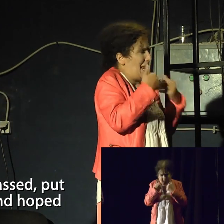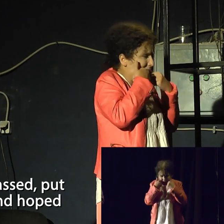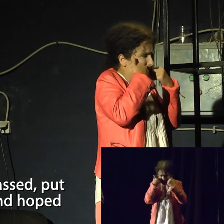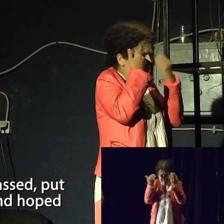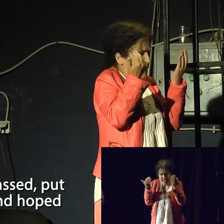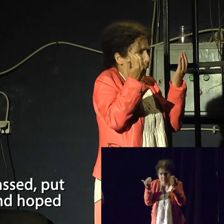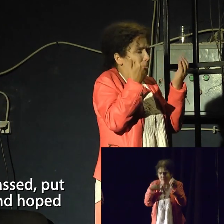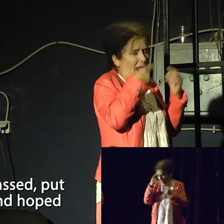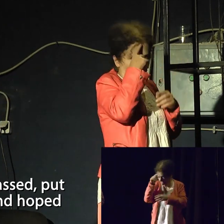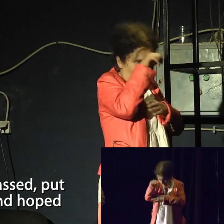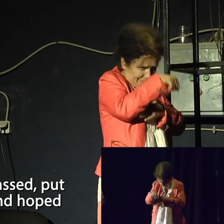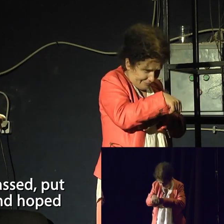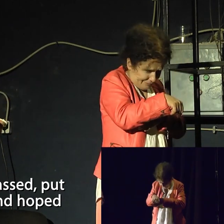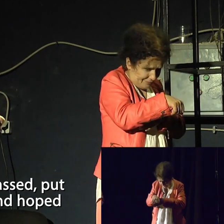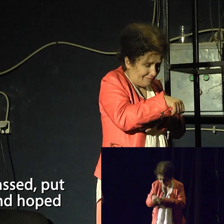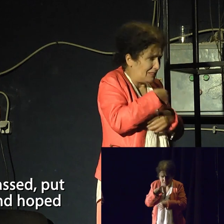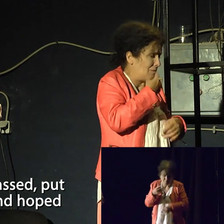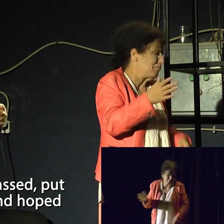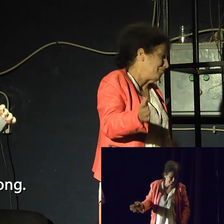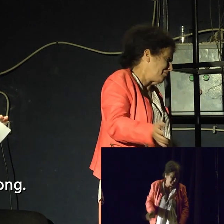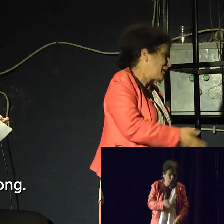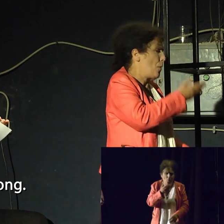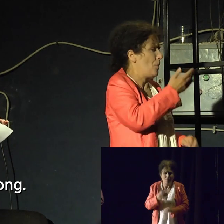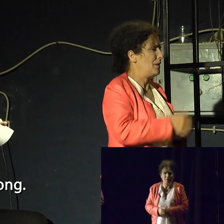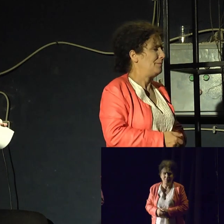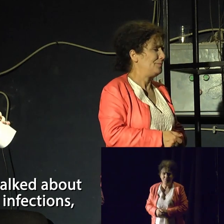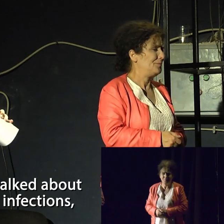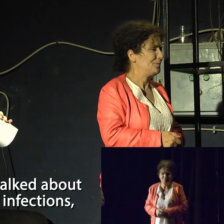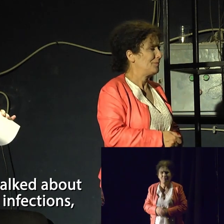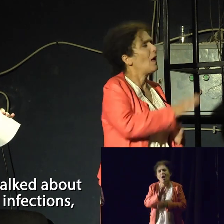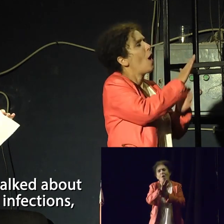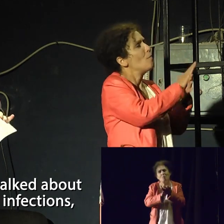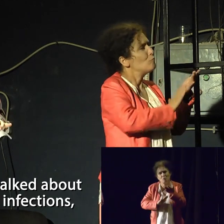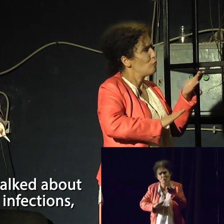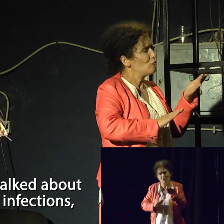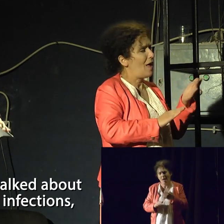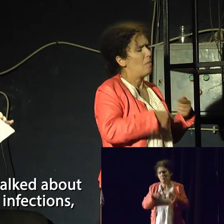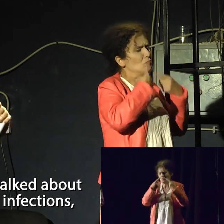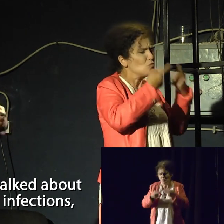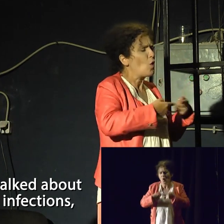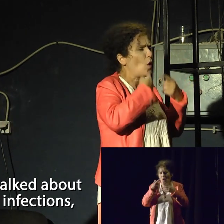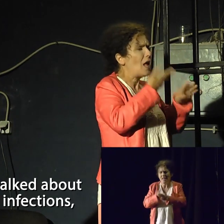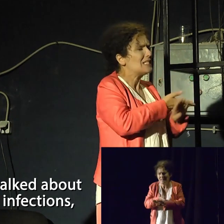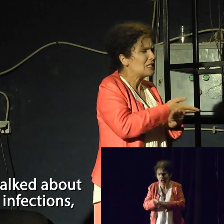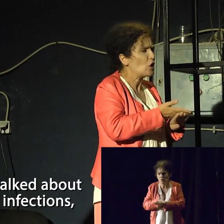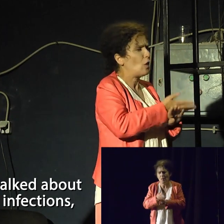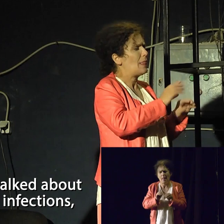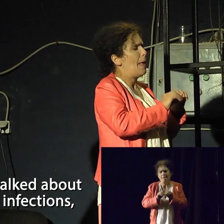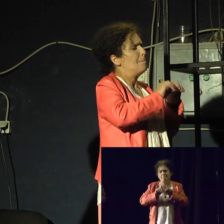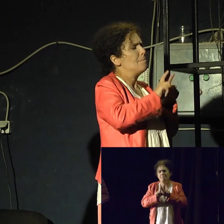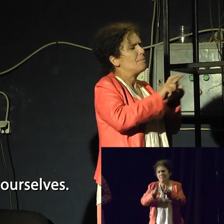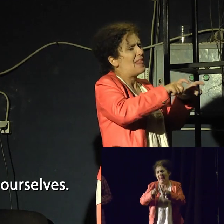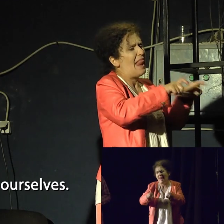засрамивме, си ги симнавме главите. Си рековме, ај, ќе пройде некако. И почна. И ни зборува за сексуално преносливи